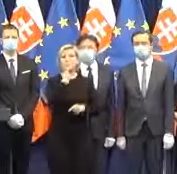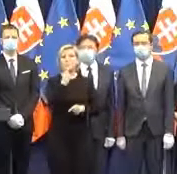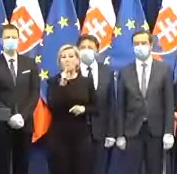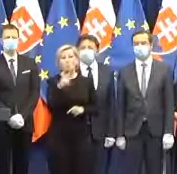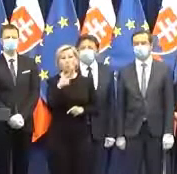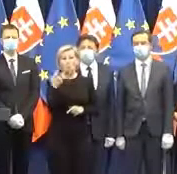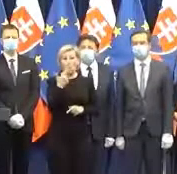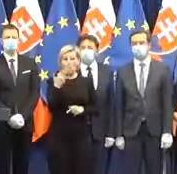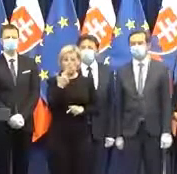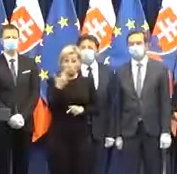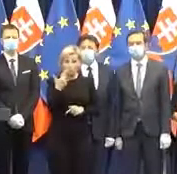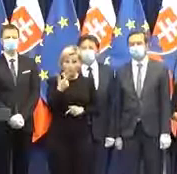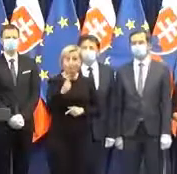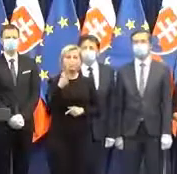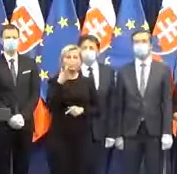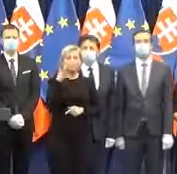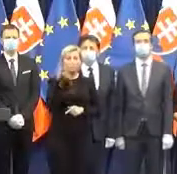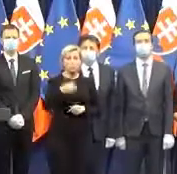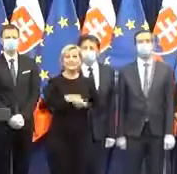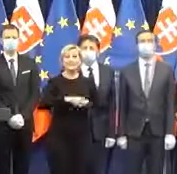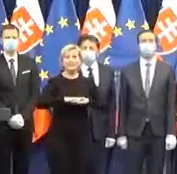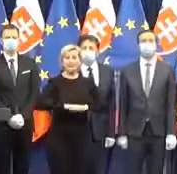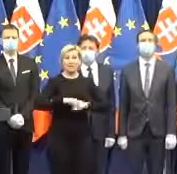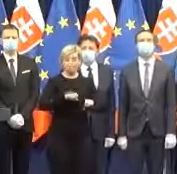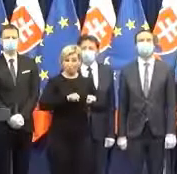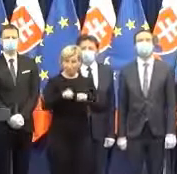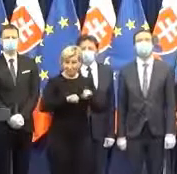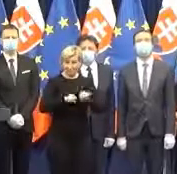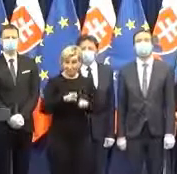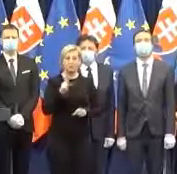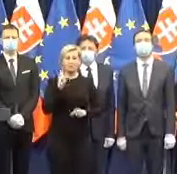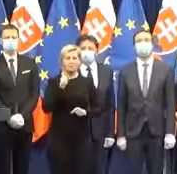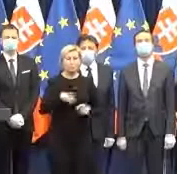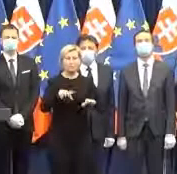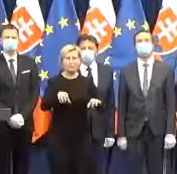bola schopná prijať účinné nové opatrenia, aby sme